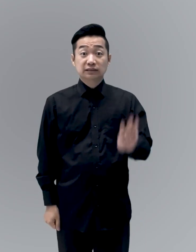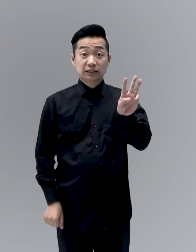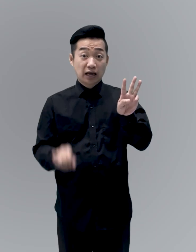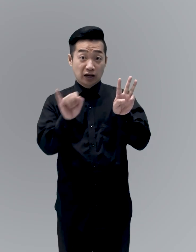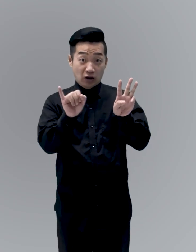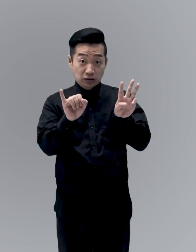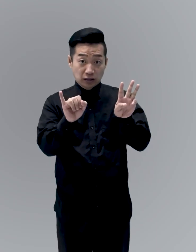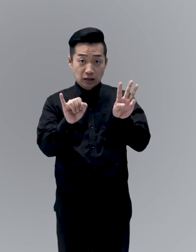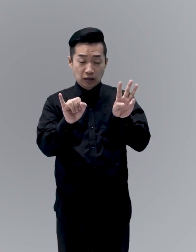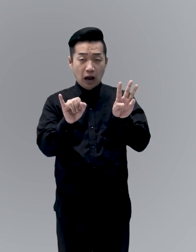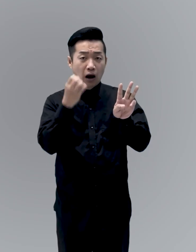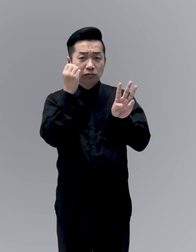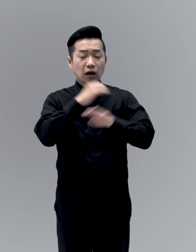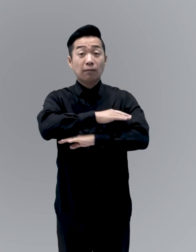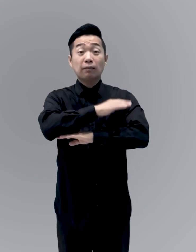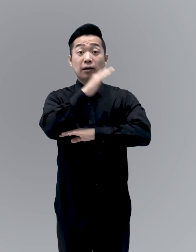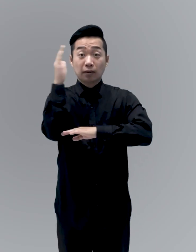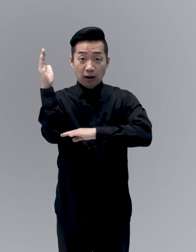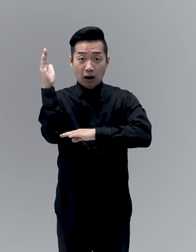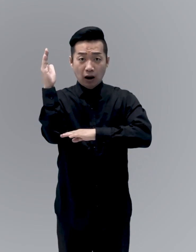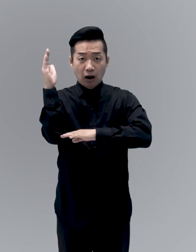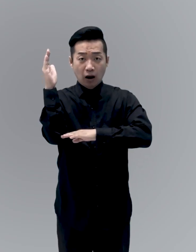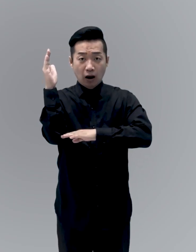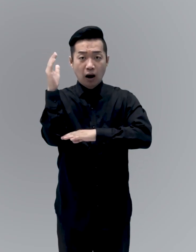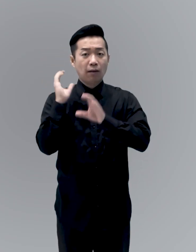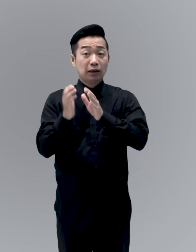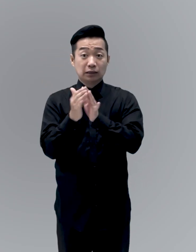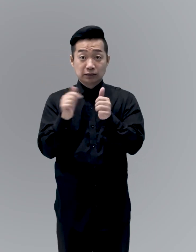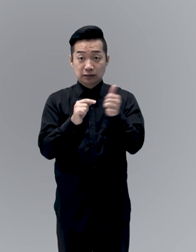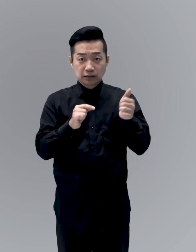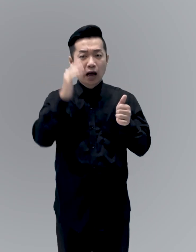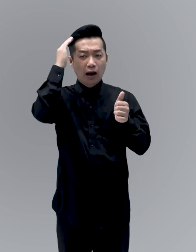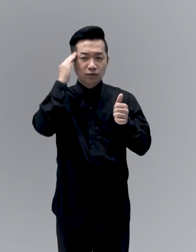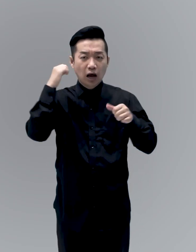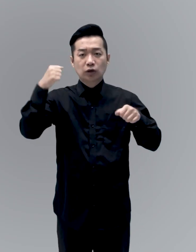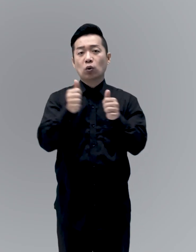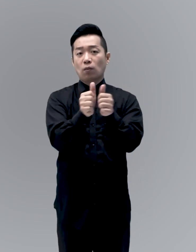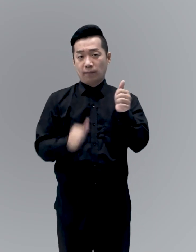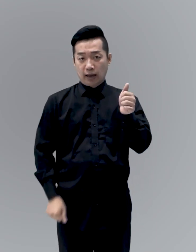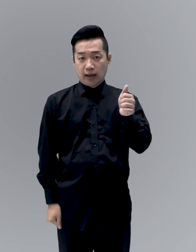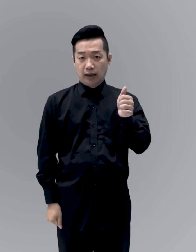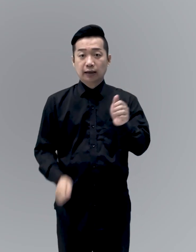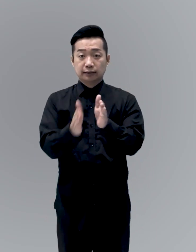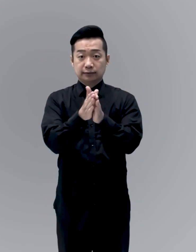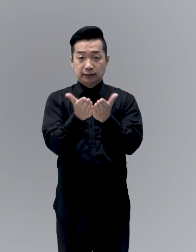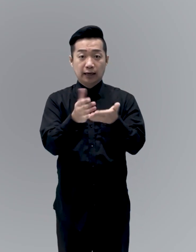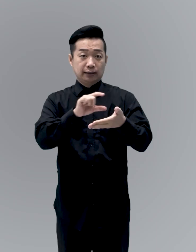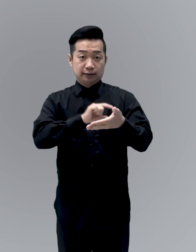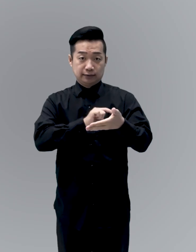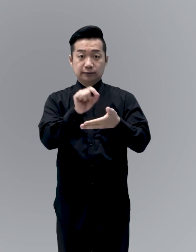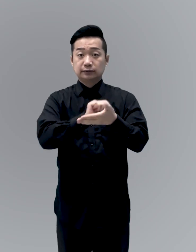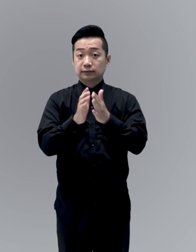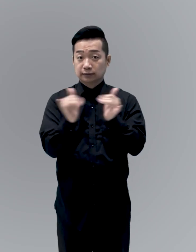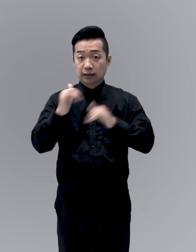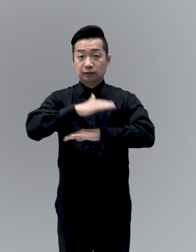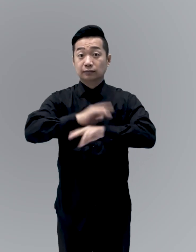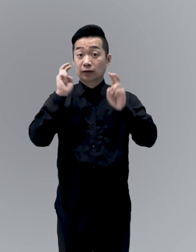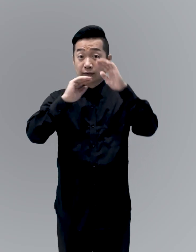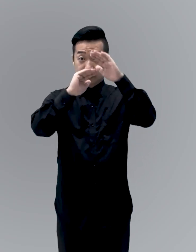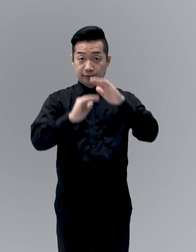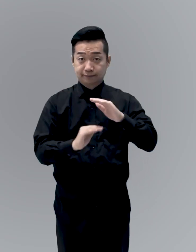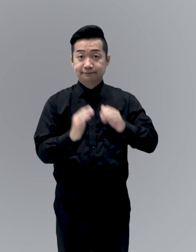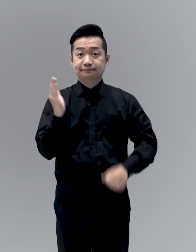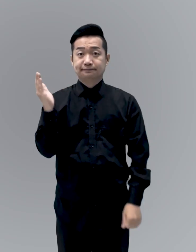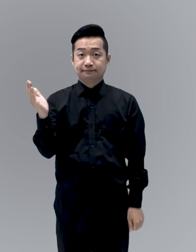새 여성의 기묘한 이야기를 풀어나가는 미스터리한 바텐더 블랙쇼맨. 도서명 블랙쇼맨과 환상의